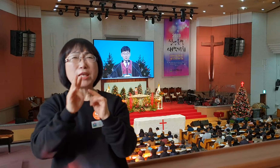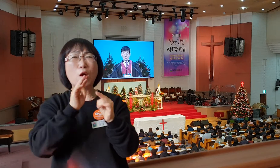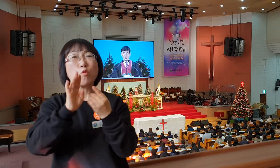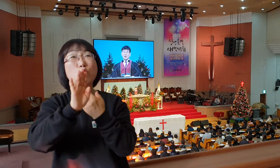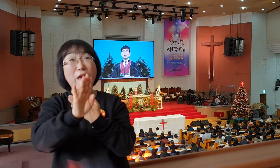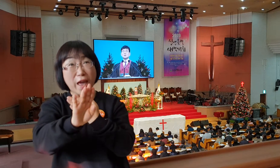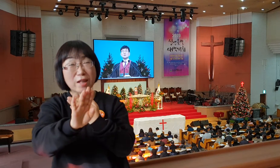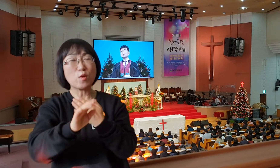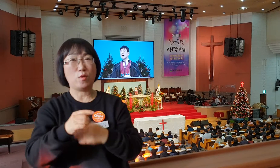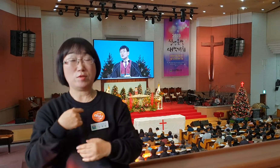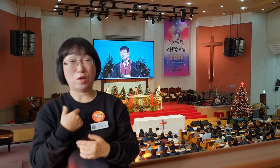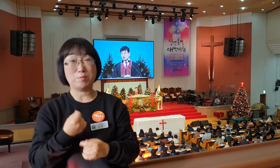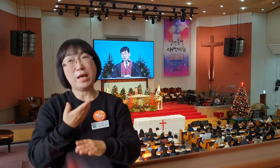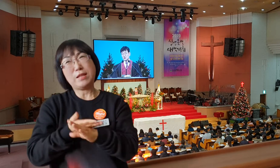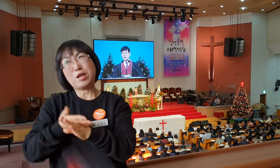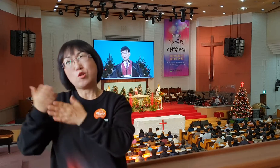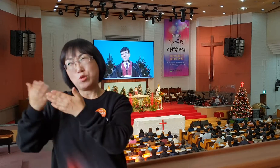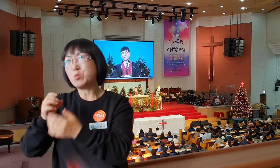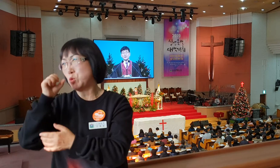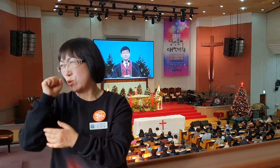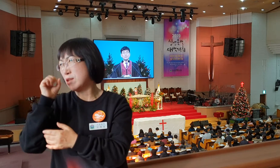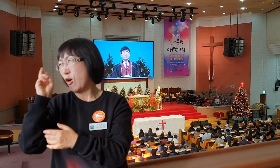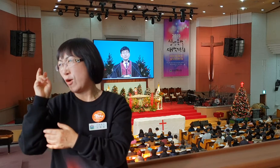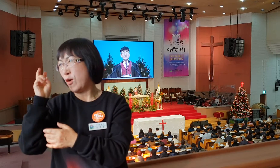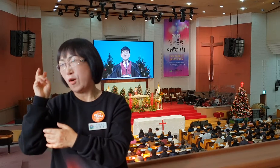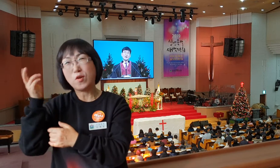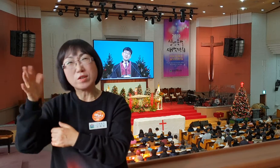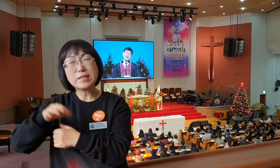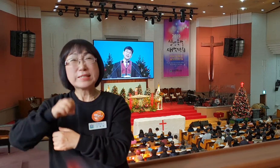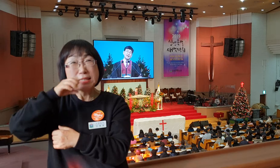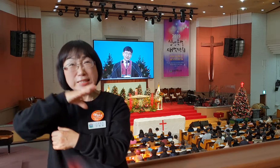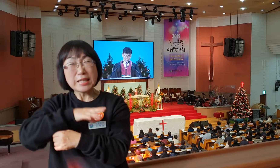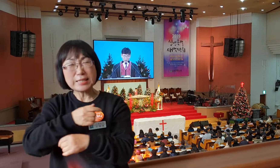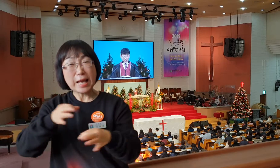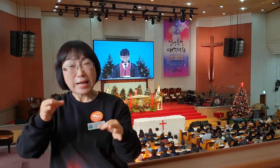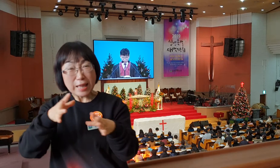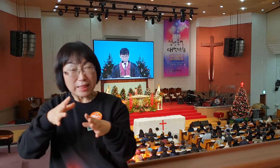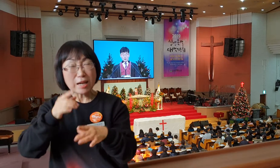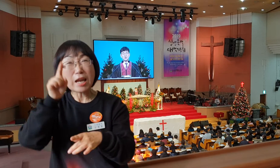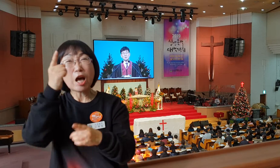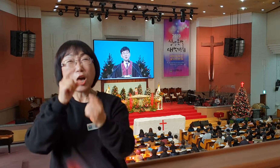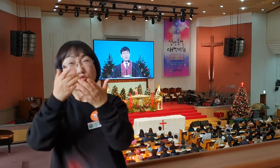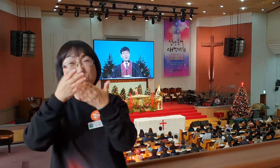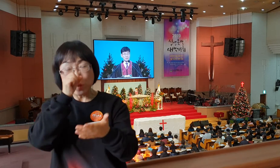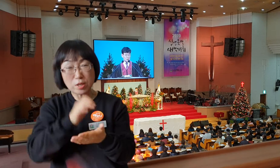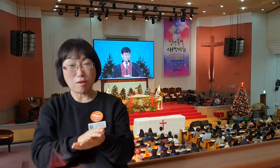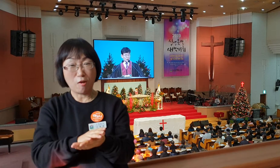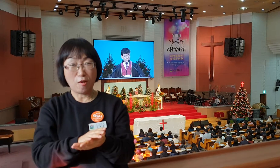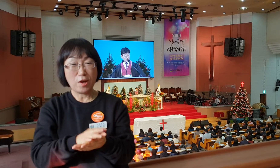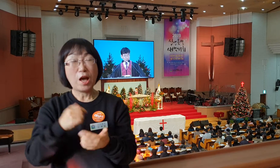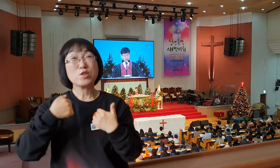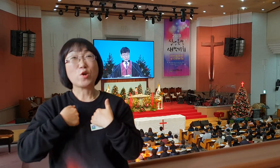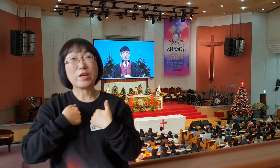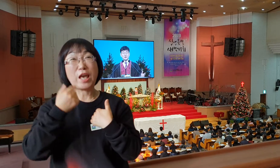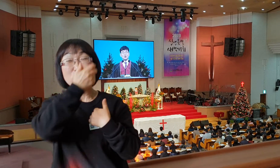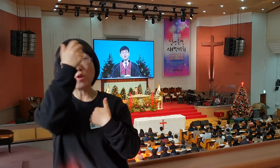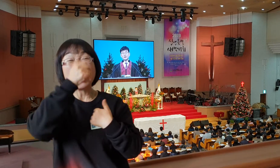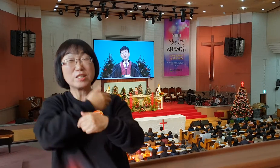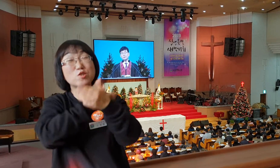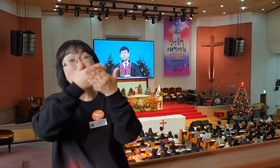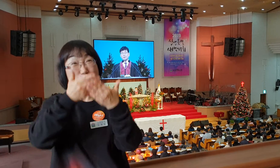저같으면 다른걸 주셨으면 좋겠어요 그냥 제일 간단한 꼴 하나 주셨으면 좋겠어요 뭐냐면 저에게 성령께서